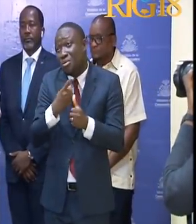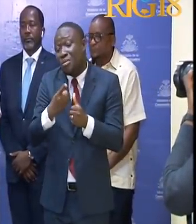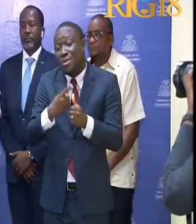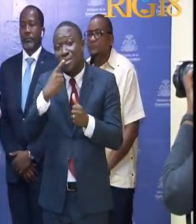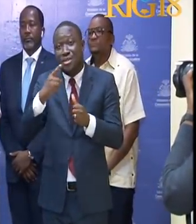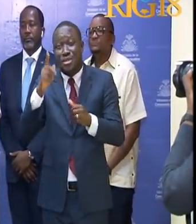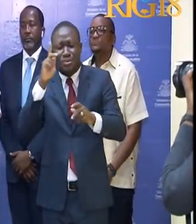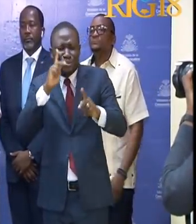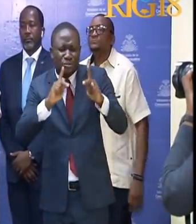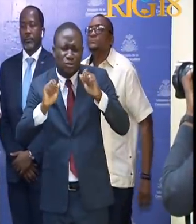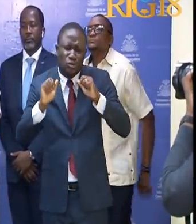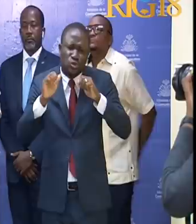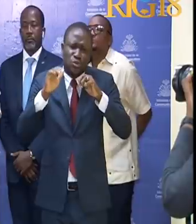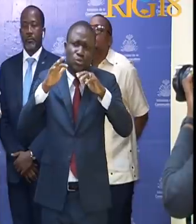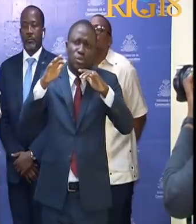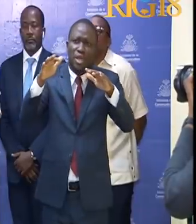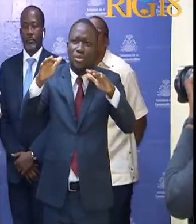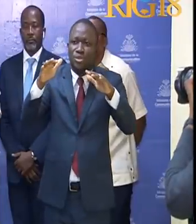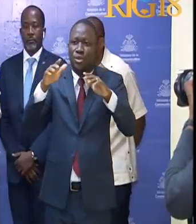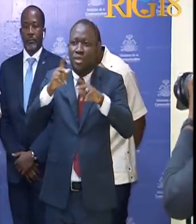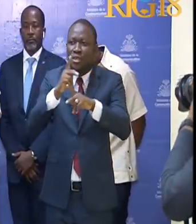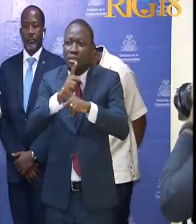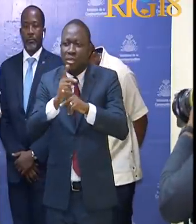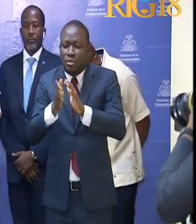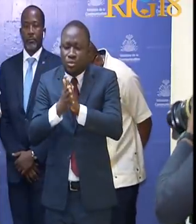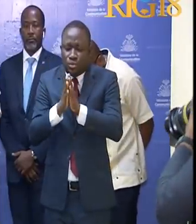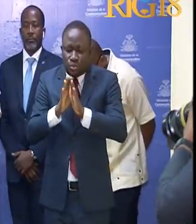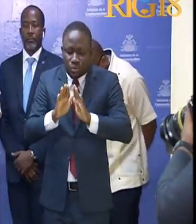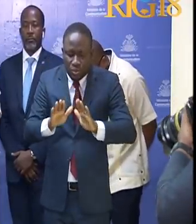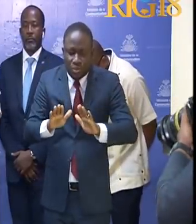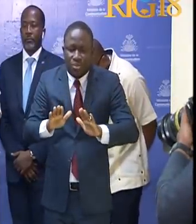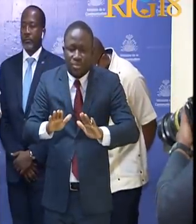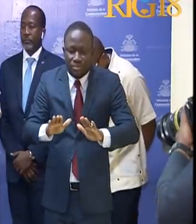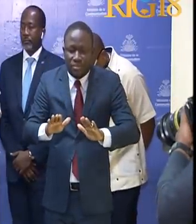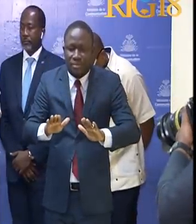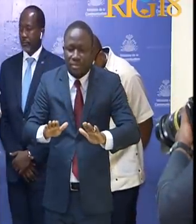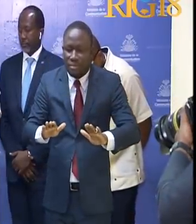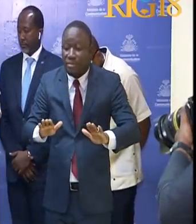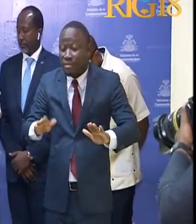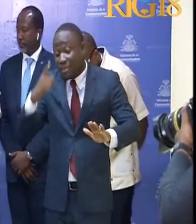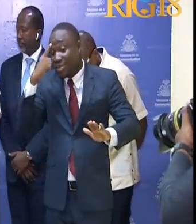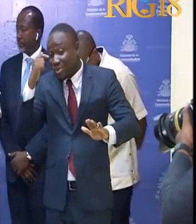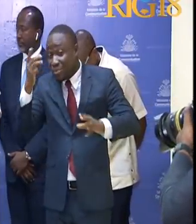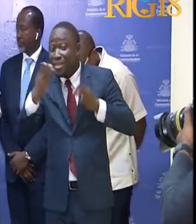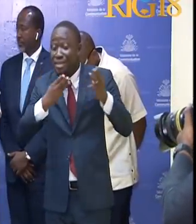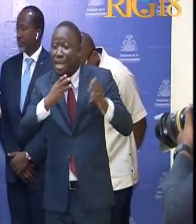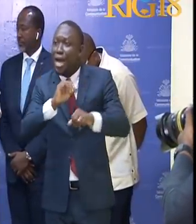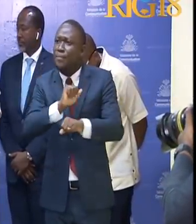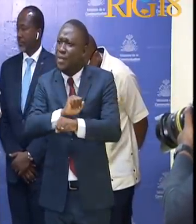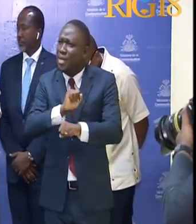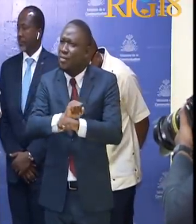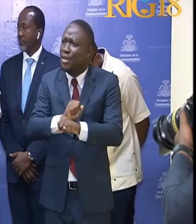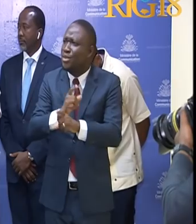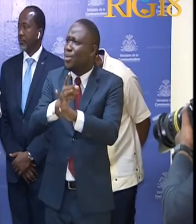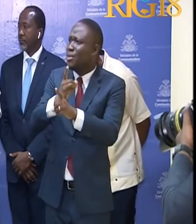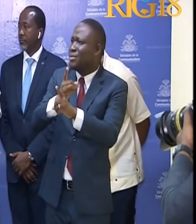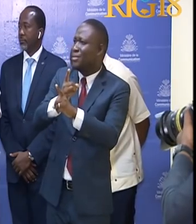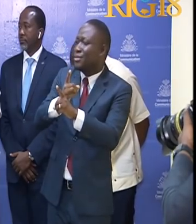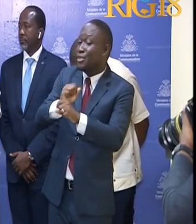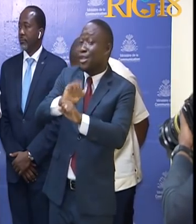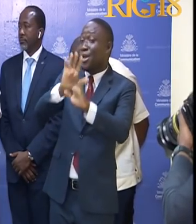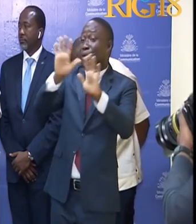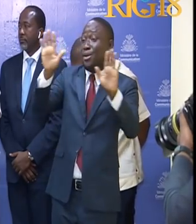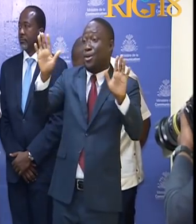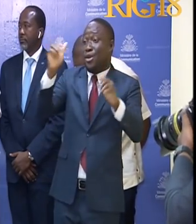dit population en qu'embé calme ni. Ministère santé publique a agi dans la transparence et à